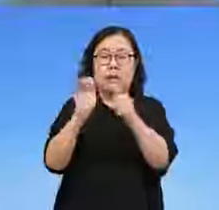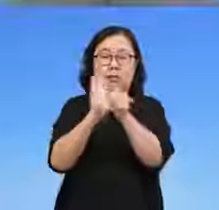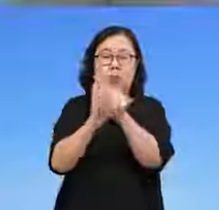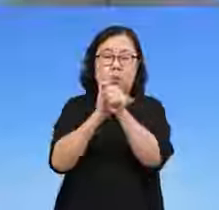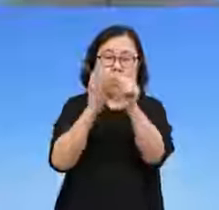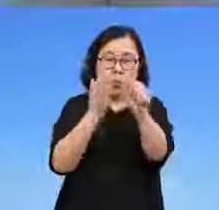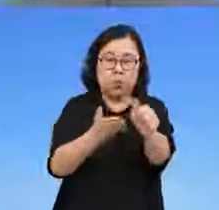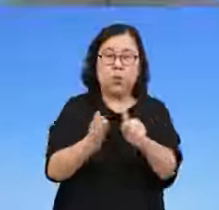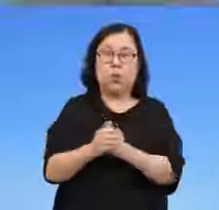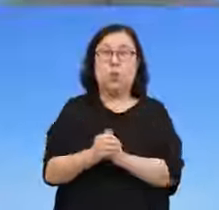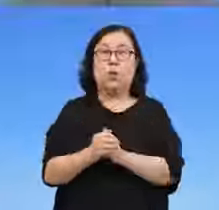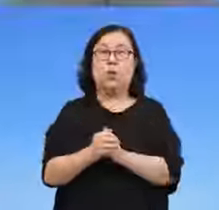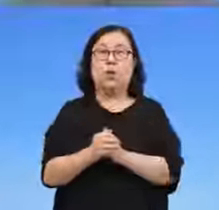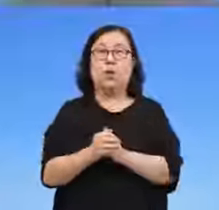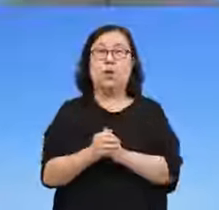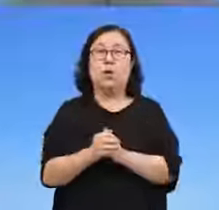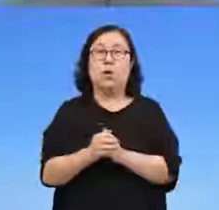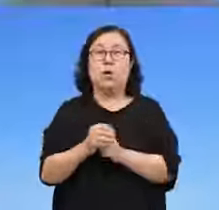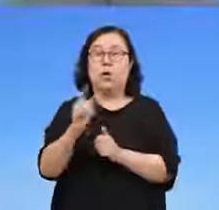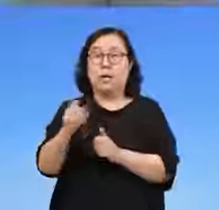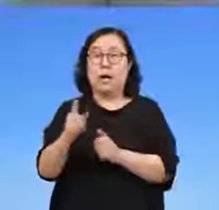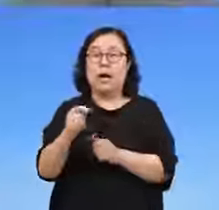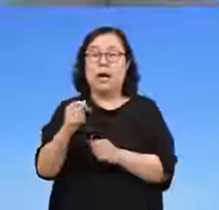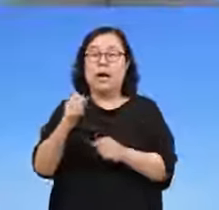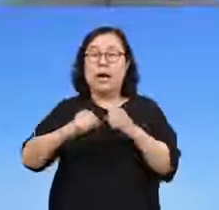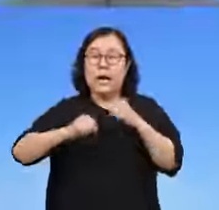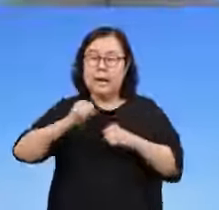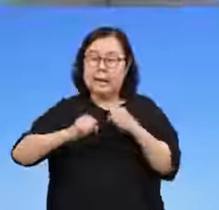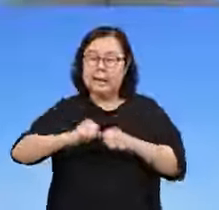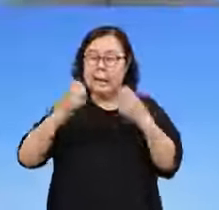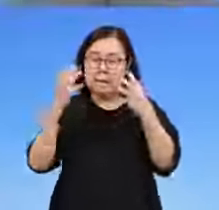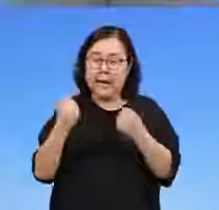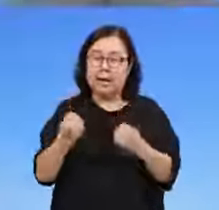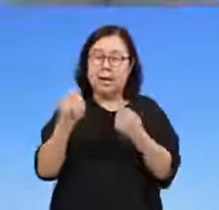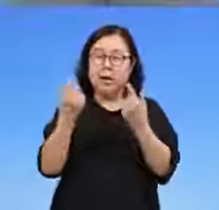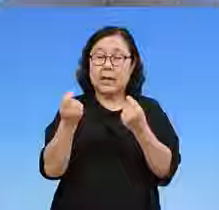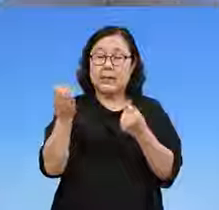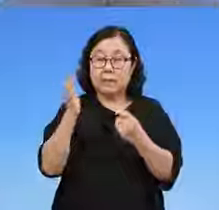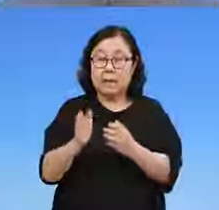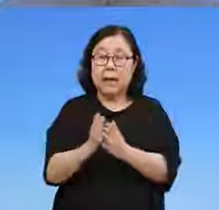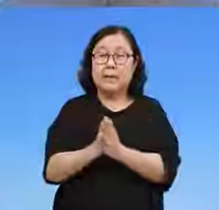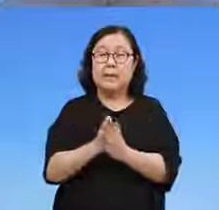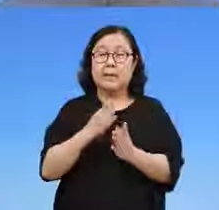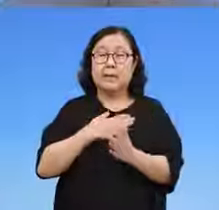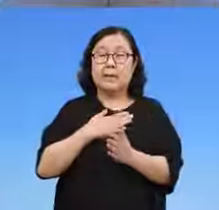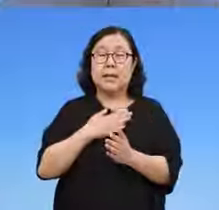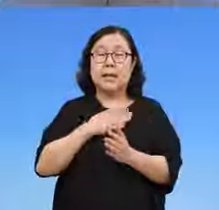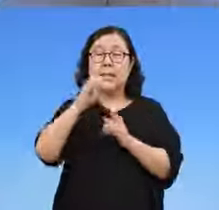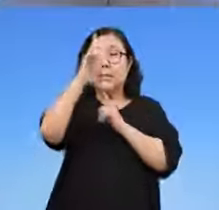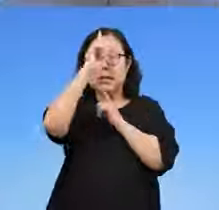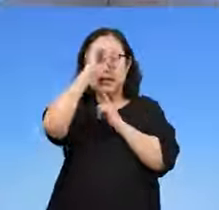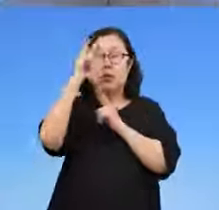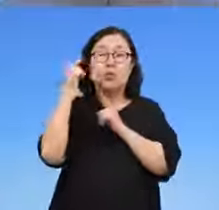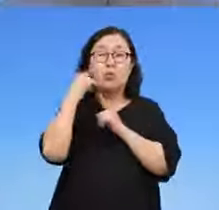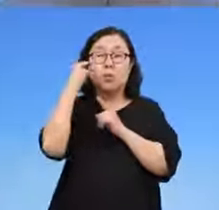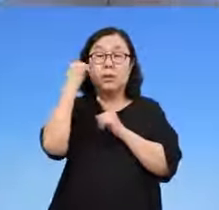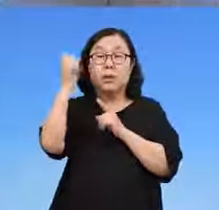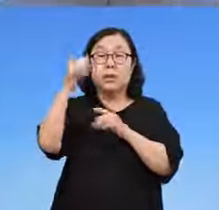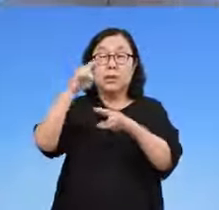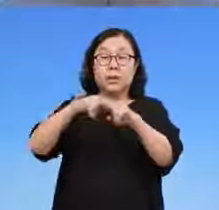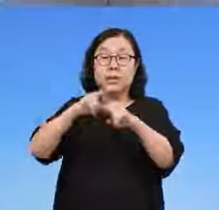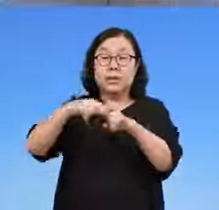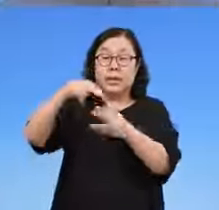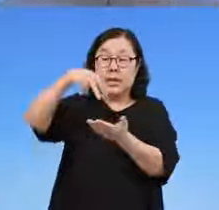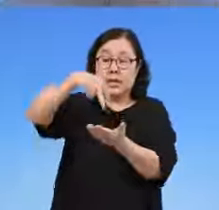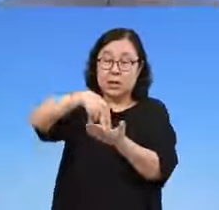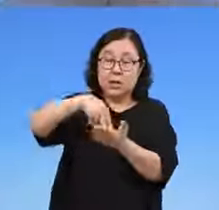맨날 미래자리교회를 돕고 네가 맨날 그렇게 하는 것 같아도 이찬수 목사 네가 그 자리에 있기까지 얼마나